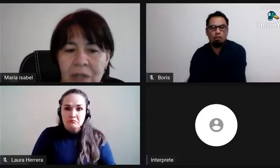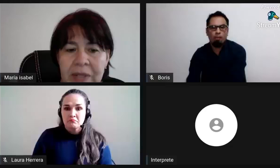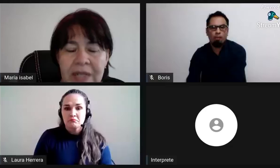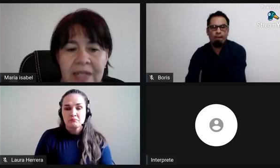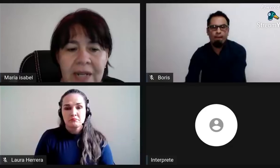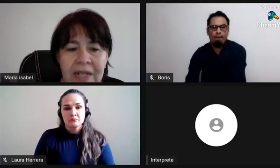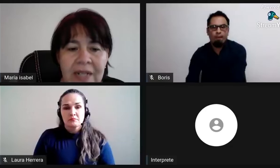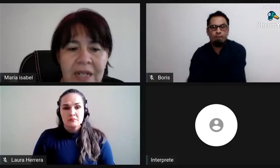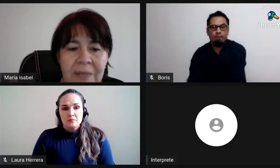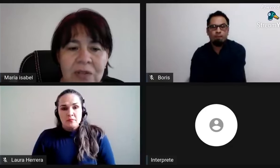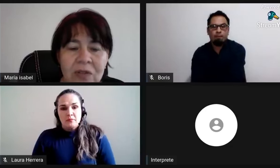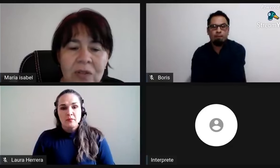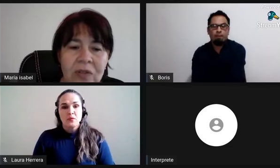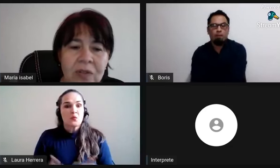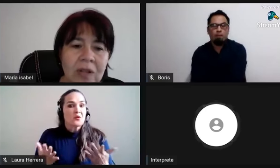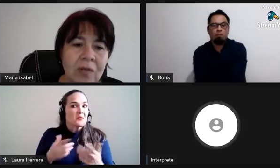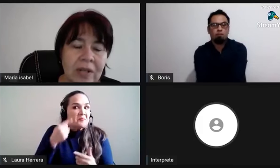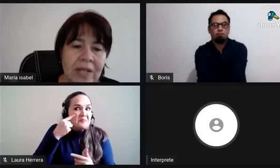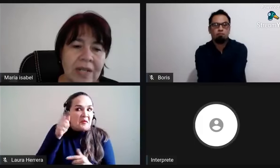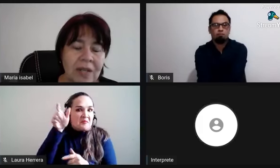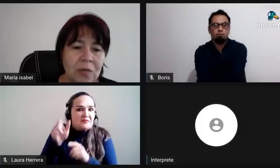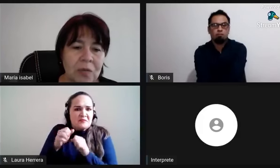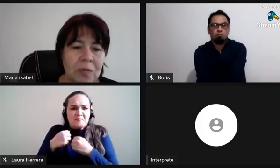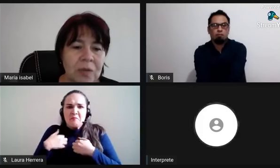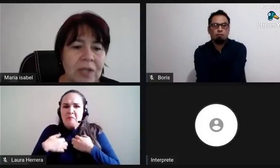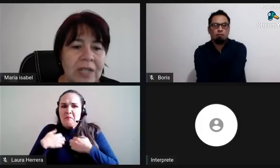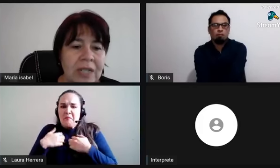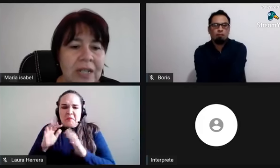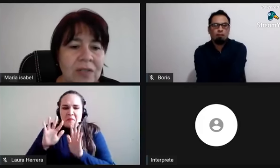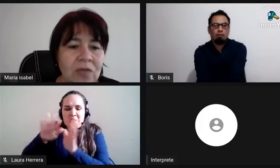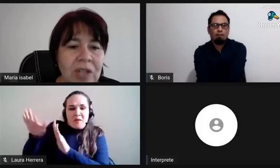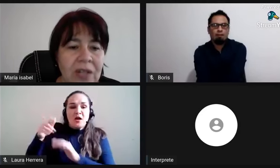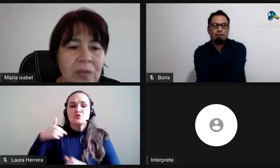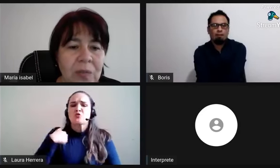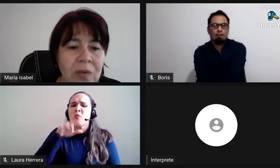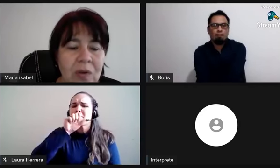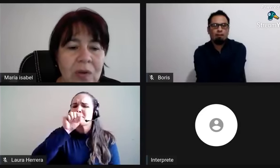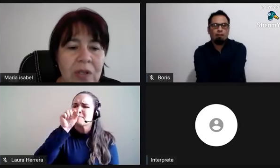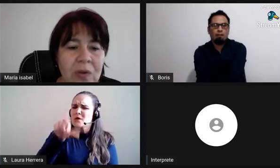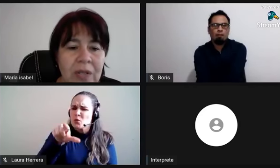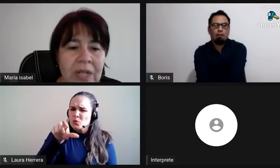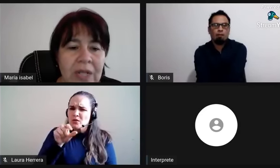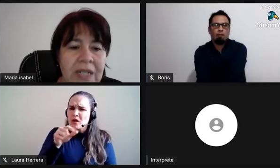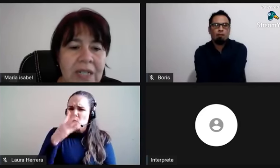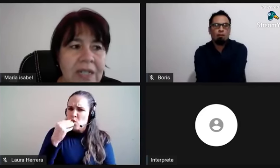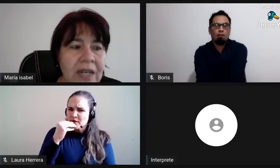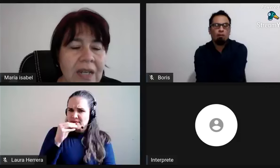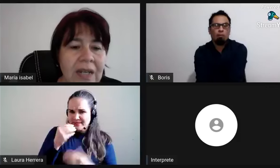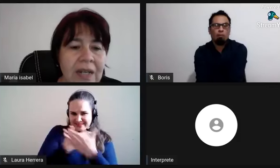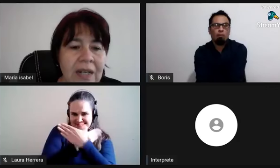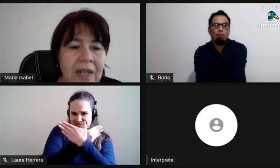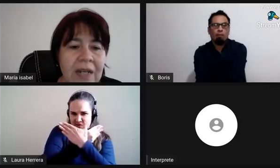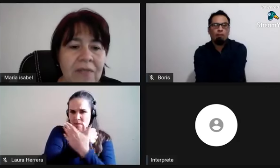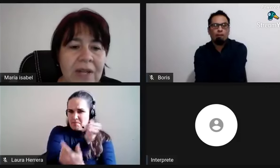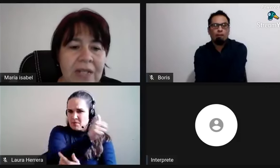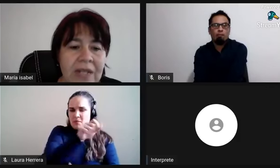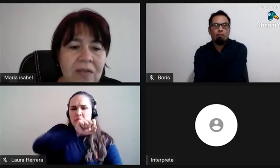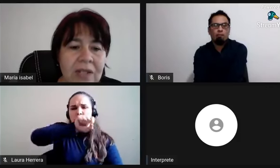Bueno, mientras alguien se anima, yo tengo una inquietud, Boris, y era escuchando un poco cuando hiciste referencia a lo que